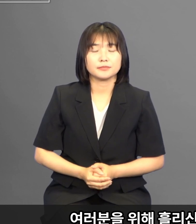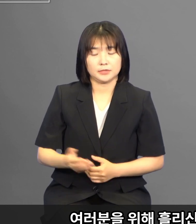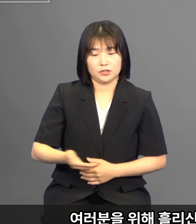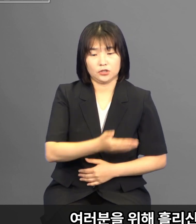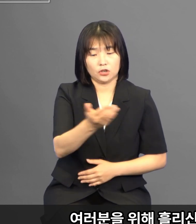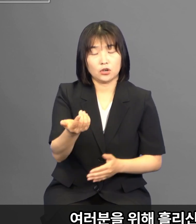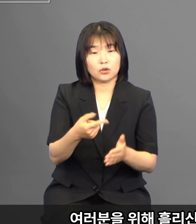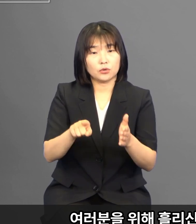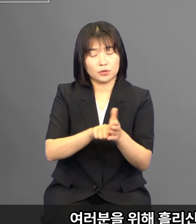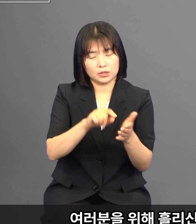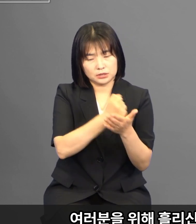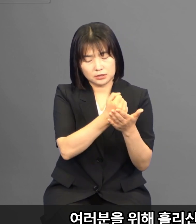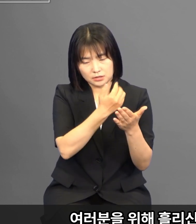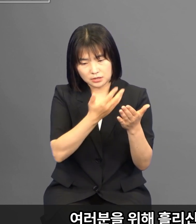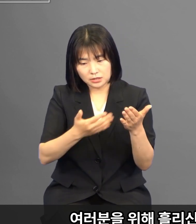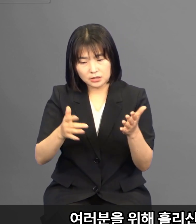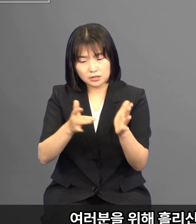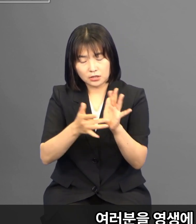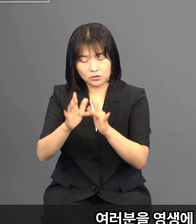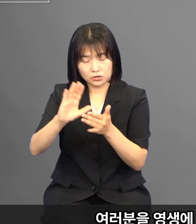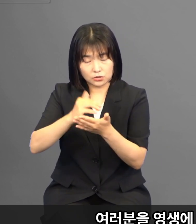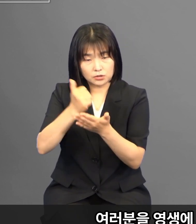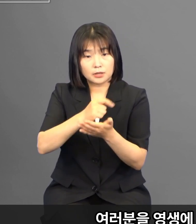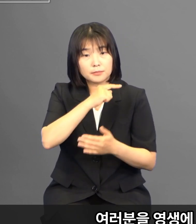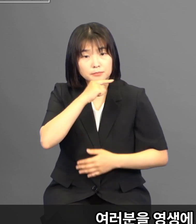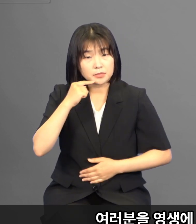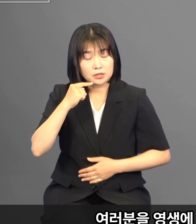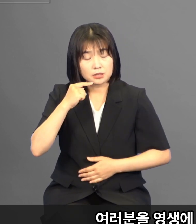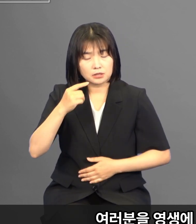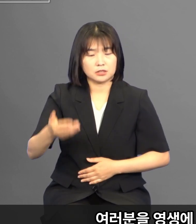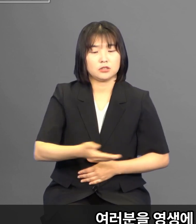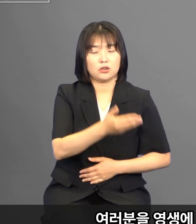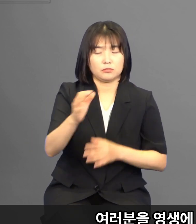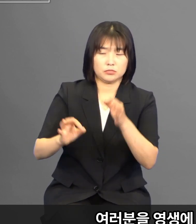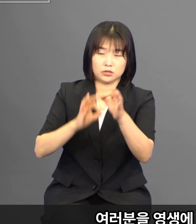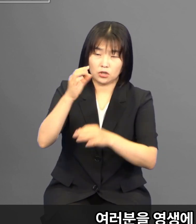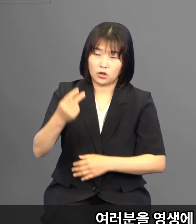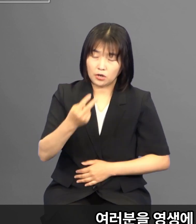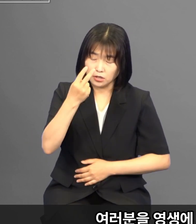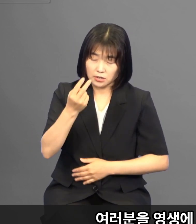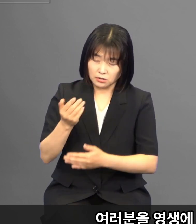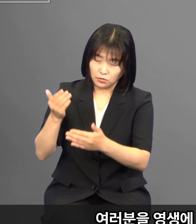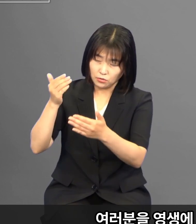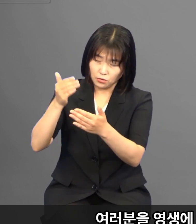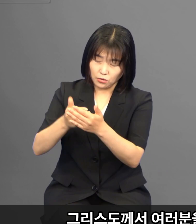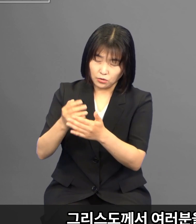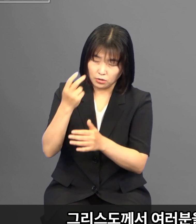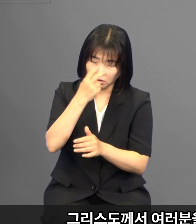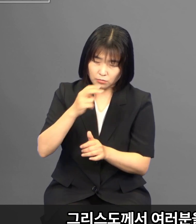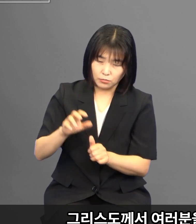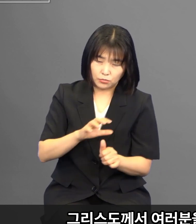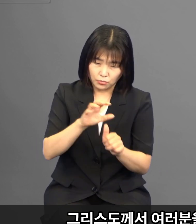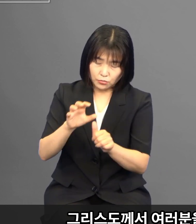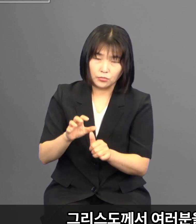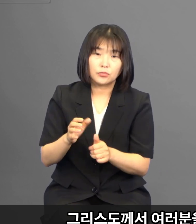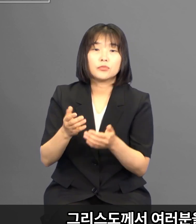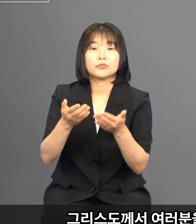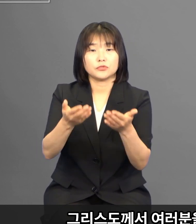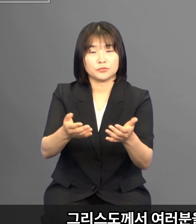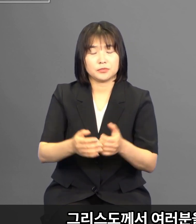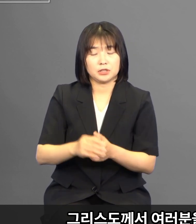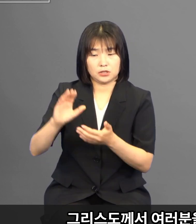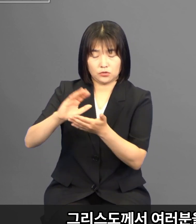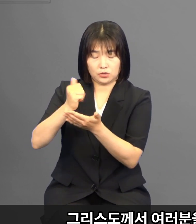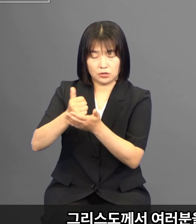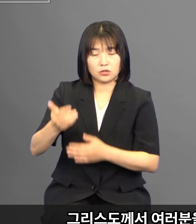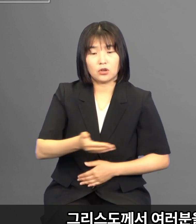여러분을 위해 흘리신 우리 주 예수 그리스도의 피가 여러분을 영생에 이르도록 보호해 주십니다. 그리스도께서 여러분을 위해 흘리신